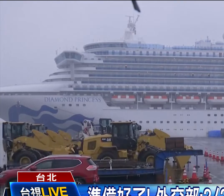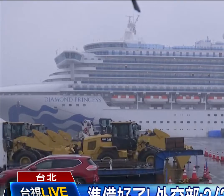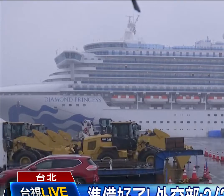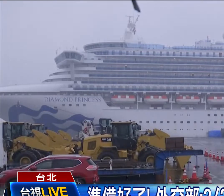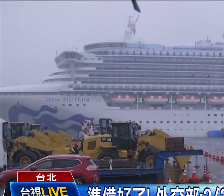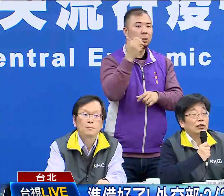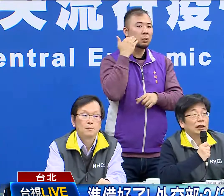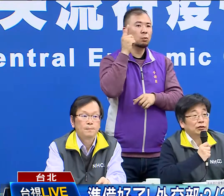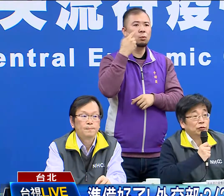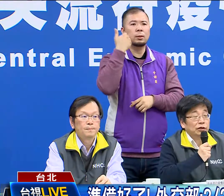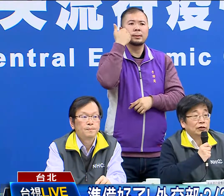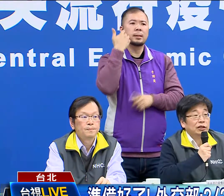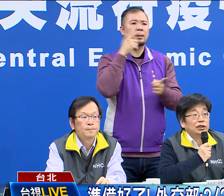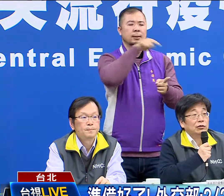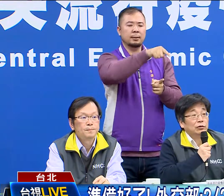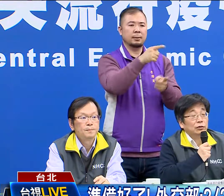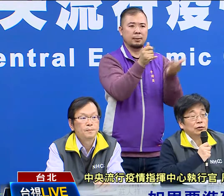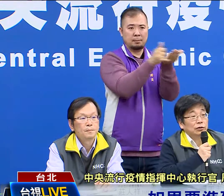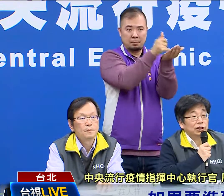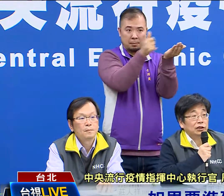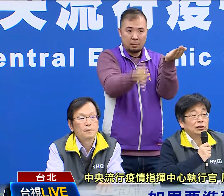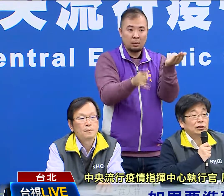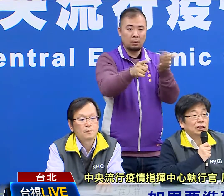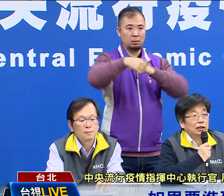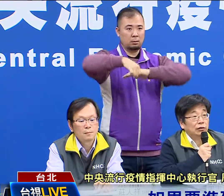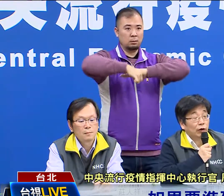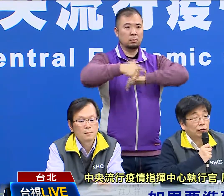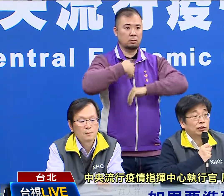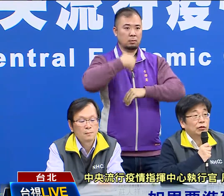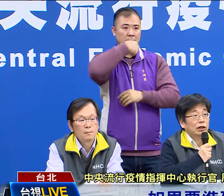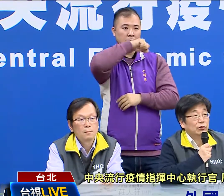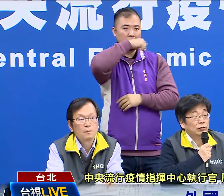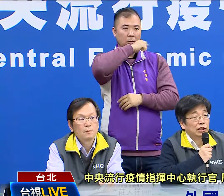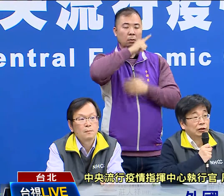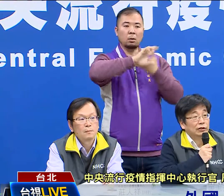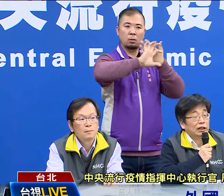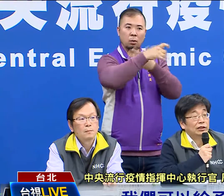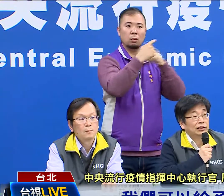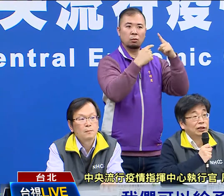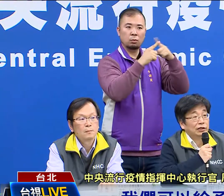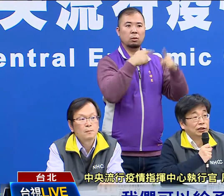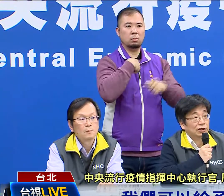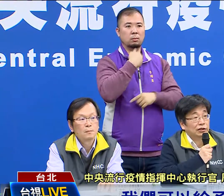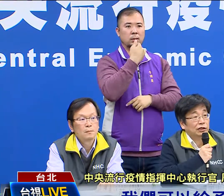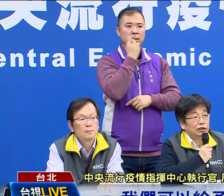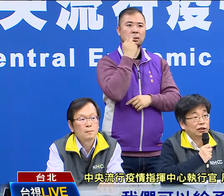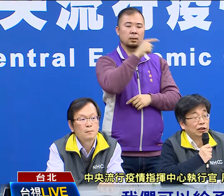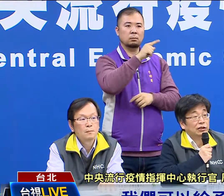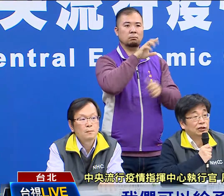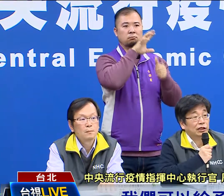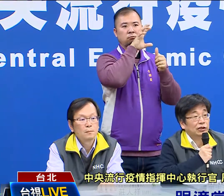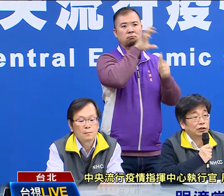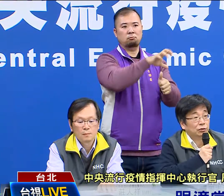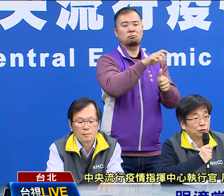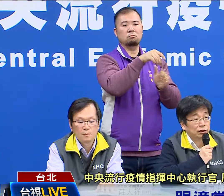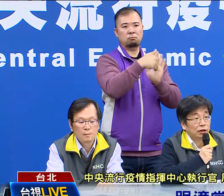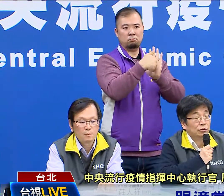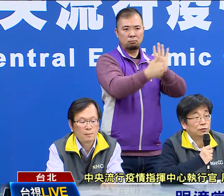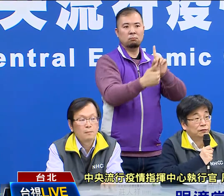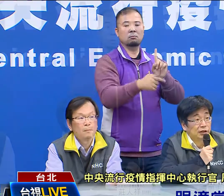施不敢大意。 那如果要进到我国国境，那外国人的话，我们可以给予他适当的限制跟